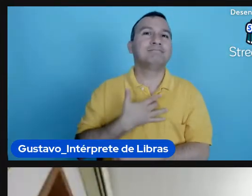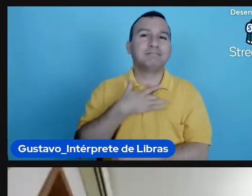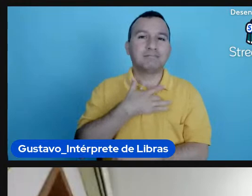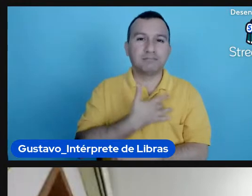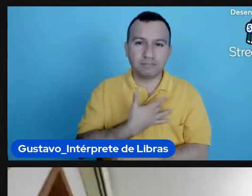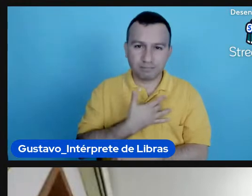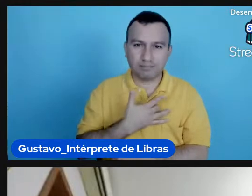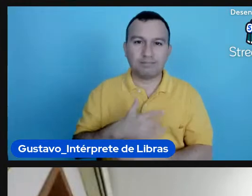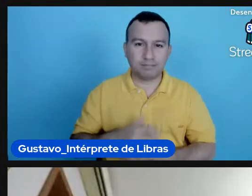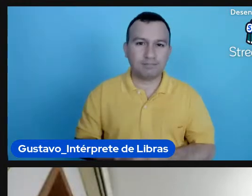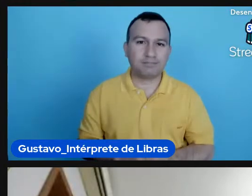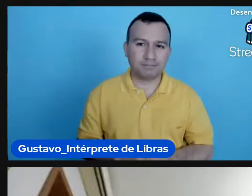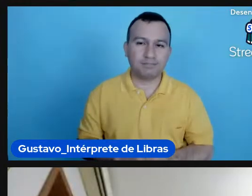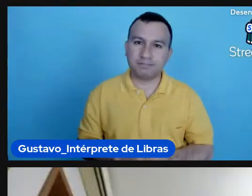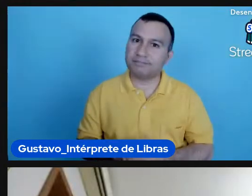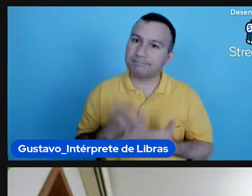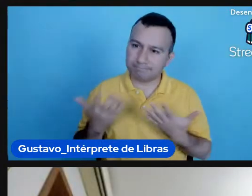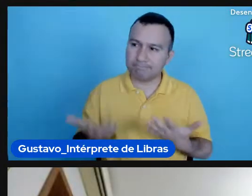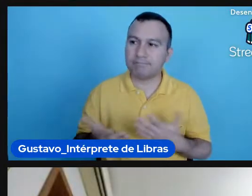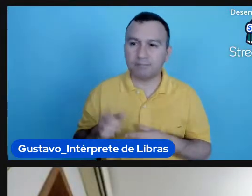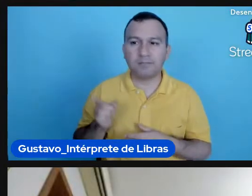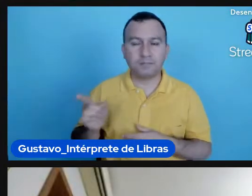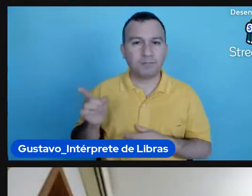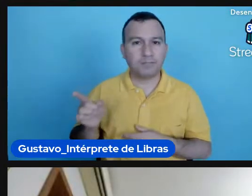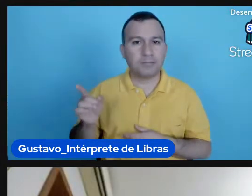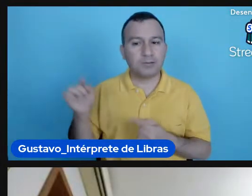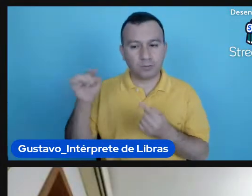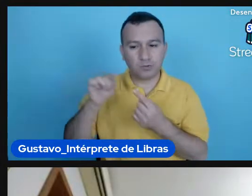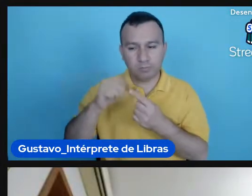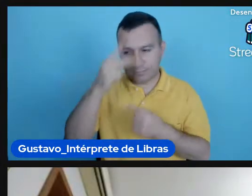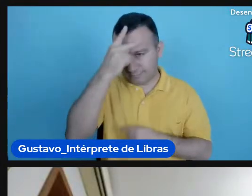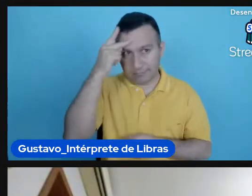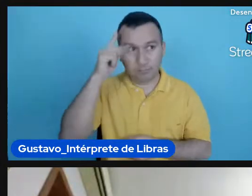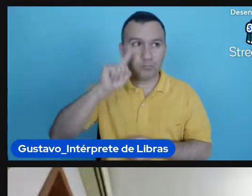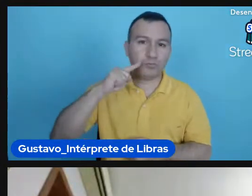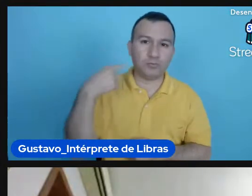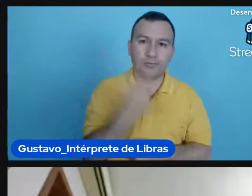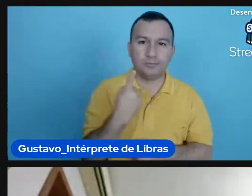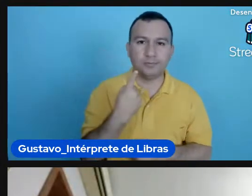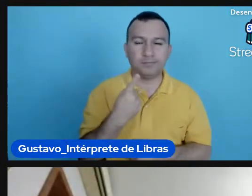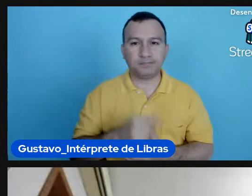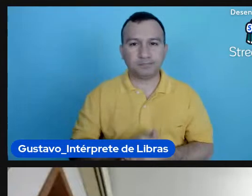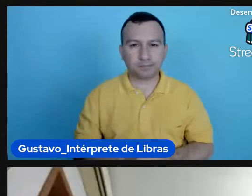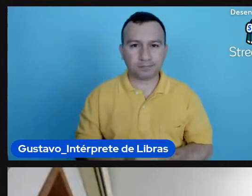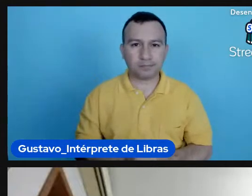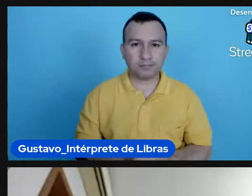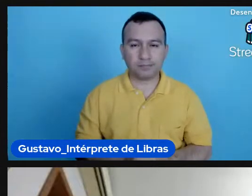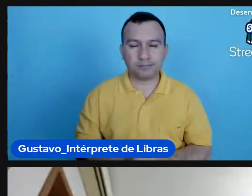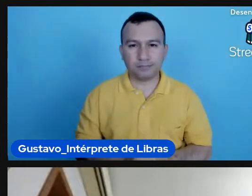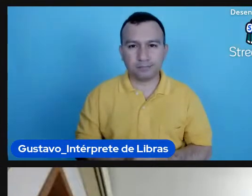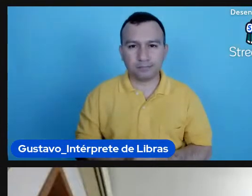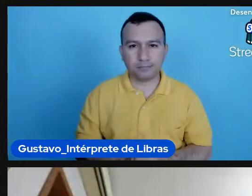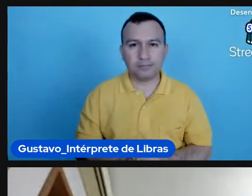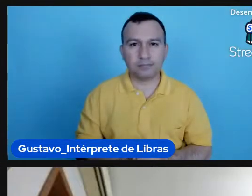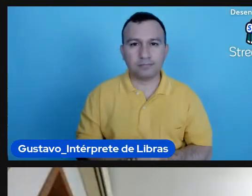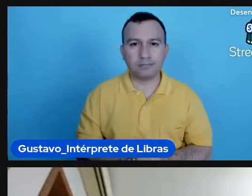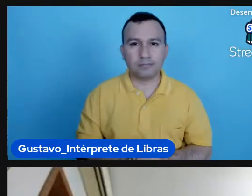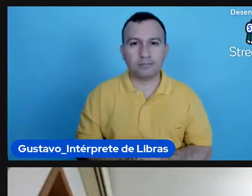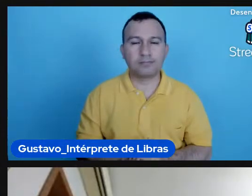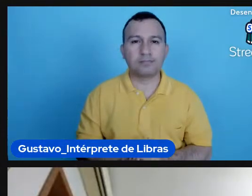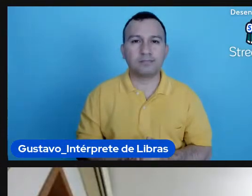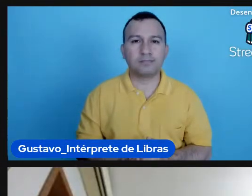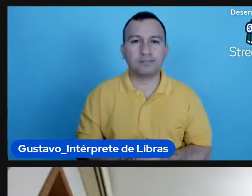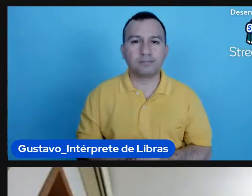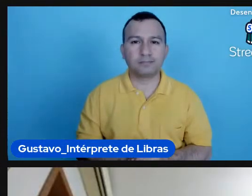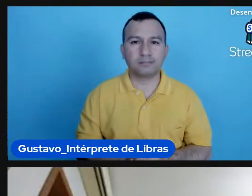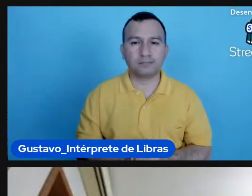todos. E aí o que me também traz, e aí eu vou chamar atenção para esses dois lugares e para um desenho